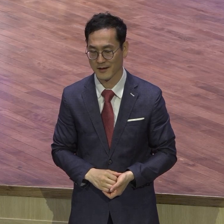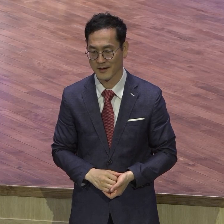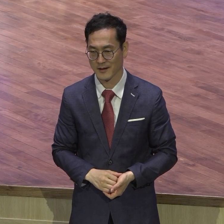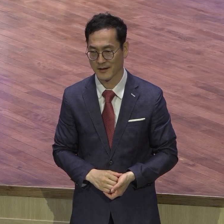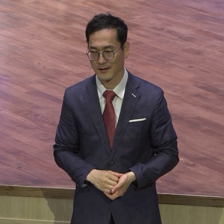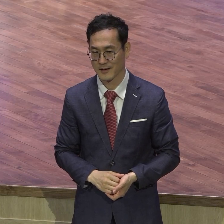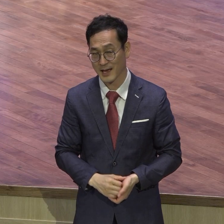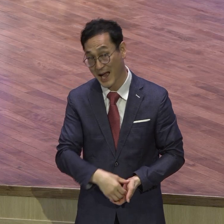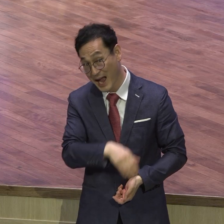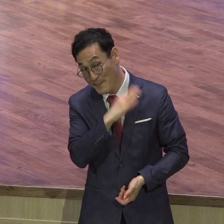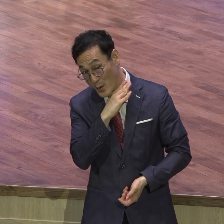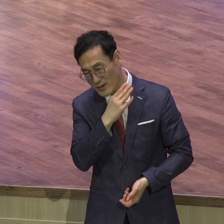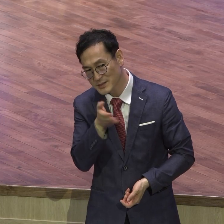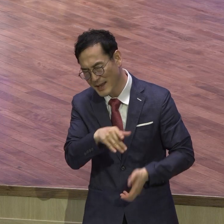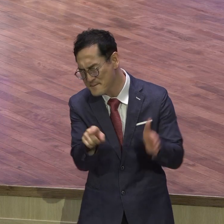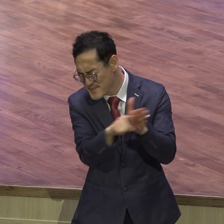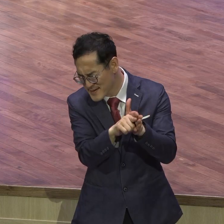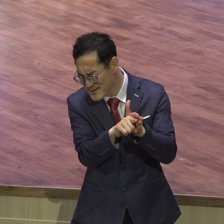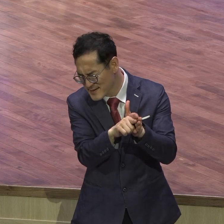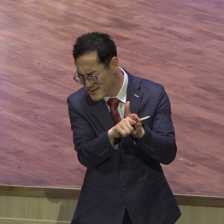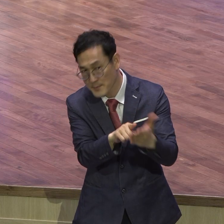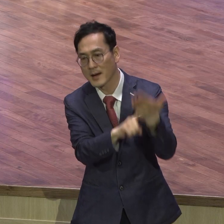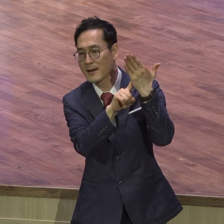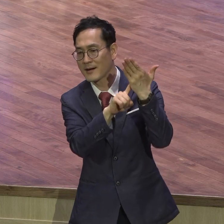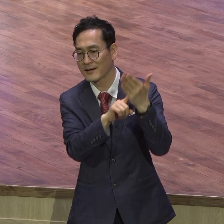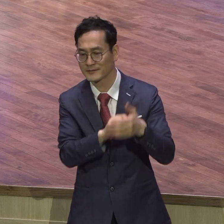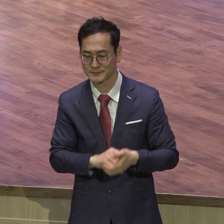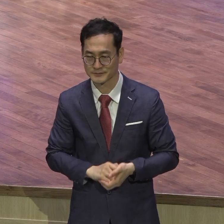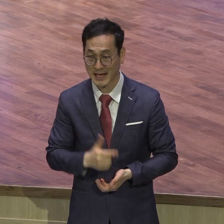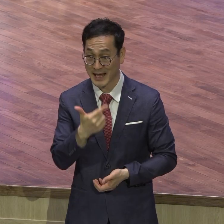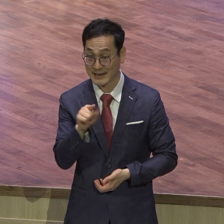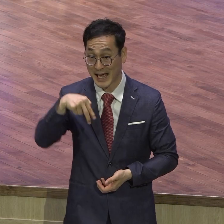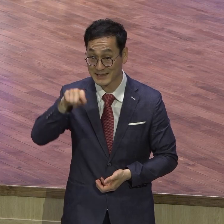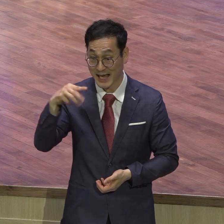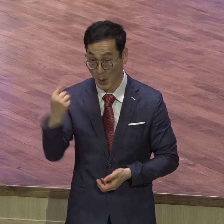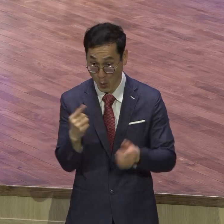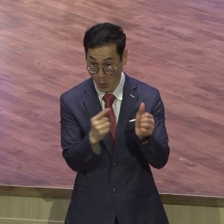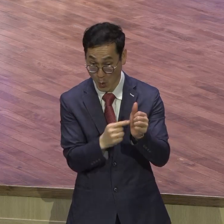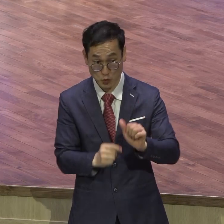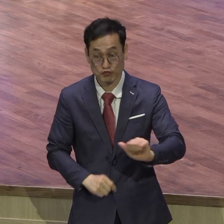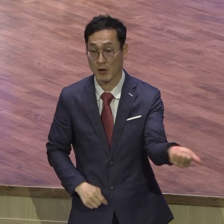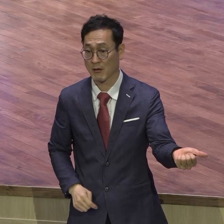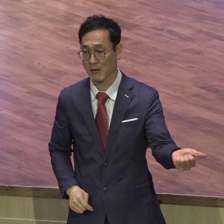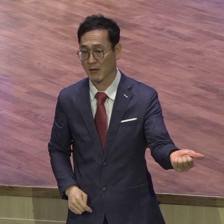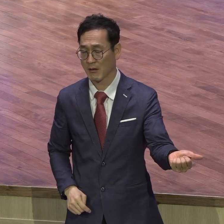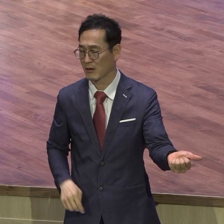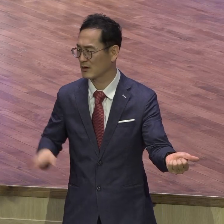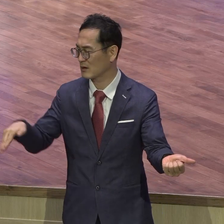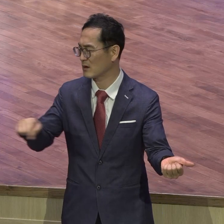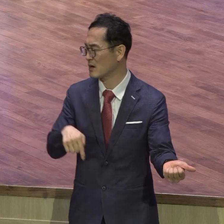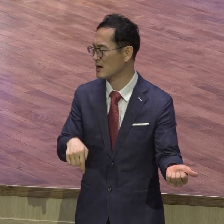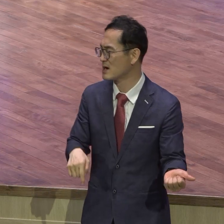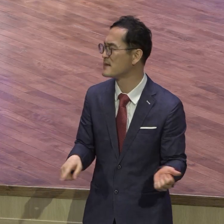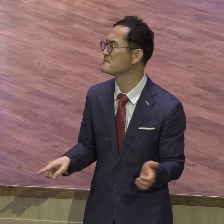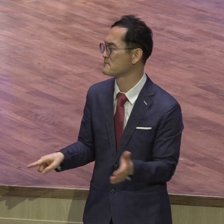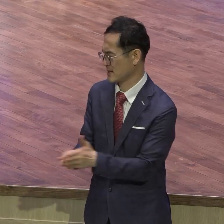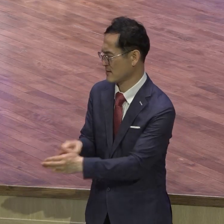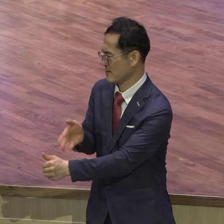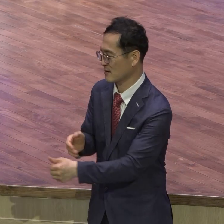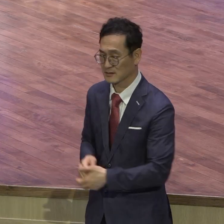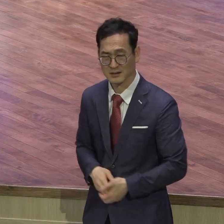게 보게 될 것이다 아니 나사로가 죽었는데 믿어라 아이고